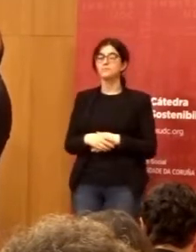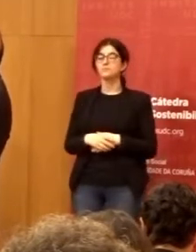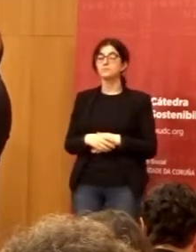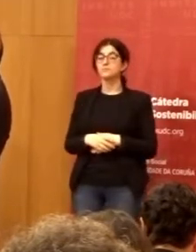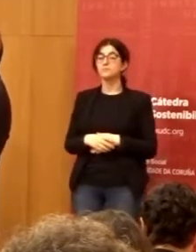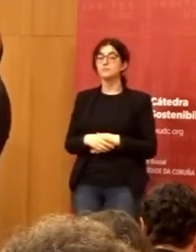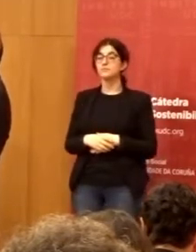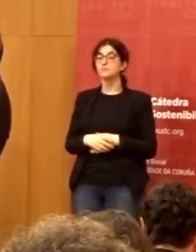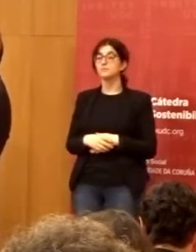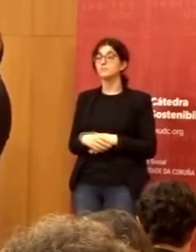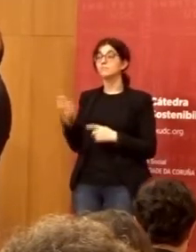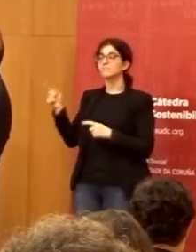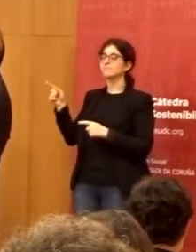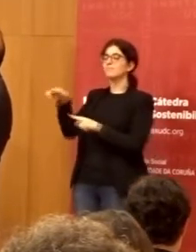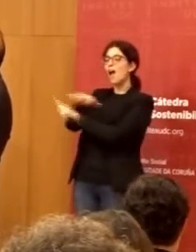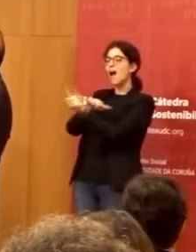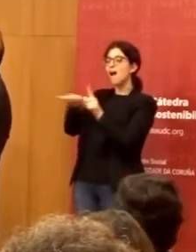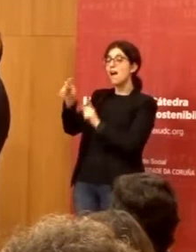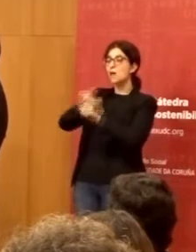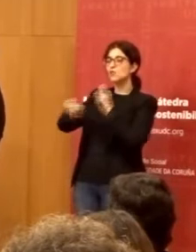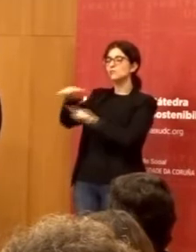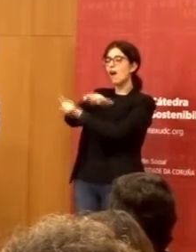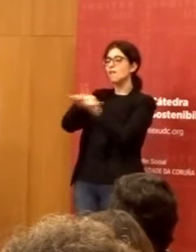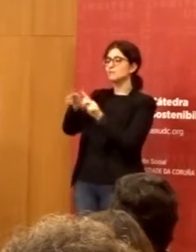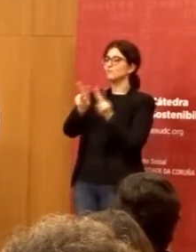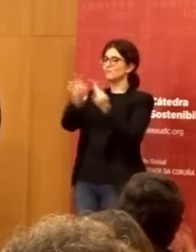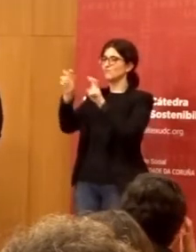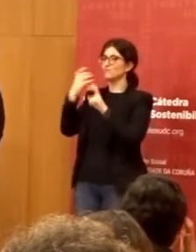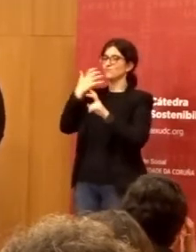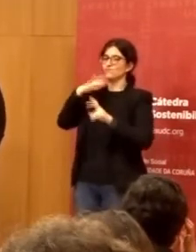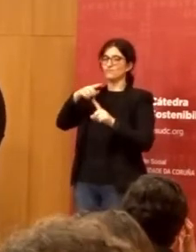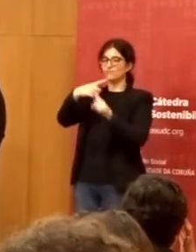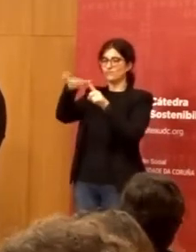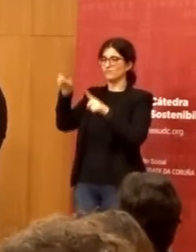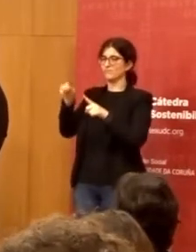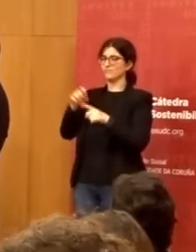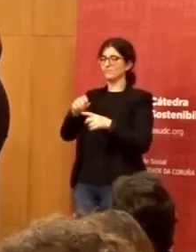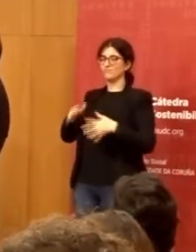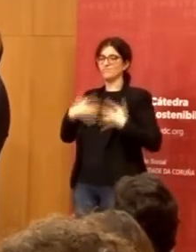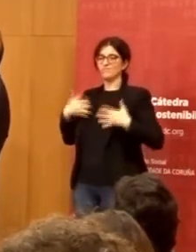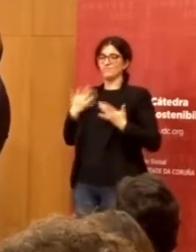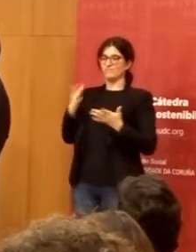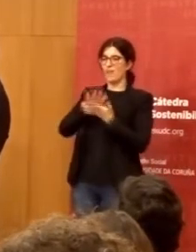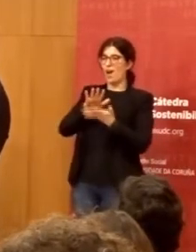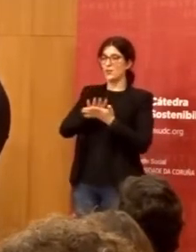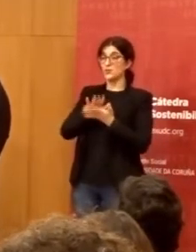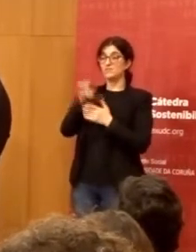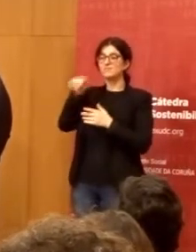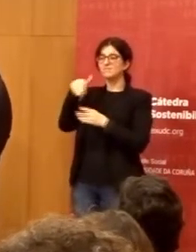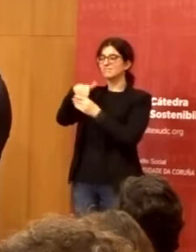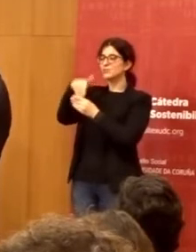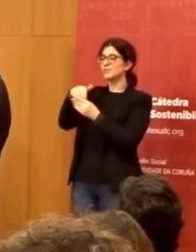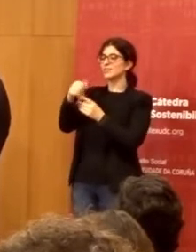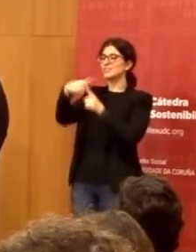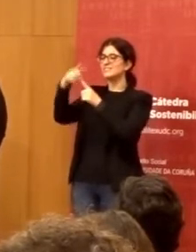Descubro en Camilo Veredas un ambiente completamente distinto. Era nuevo, alegre y súper tranquilo, donde íbamos a aprender contenidos nuevos,